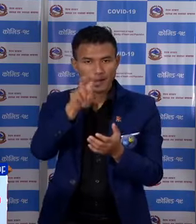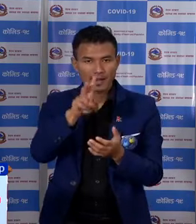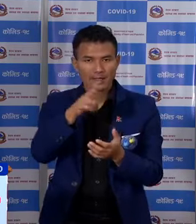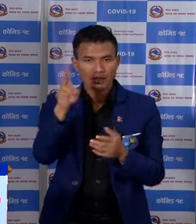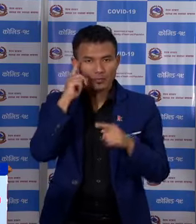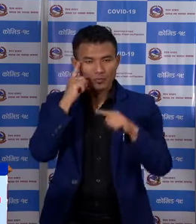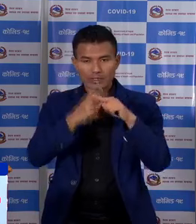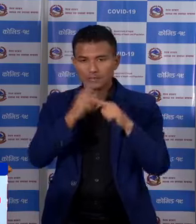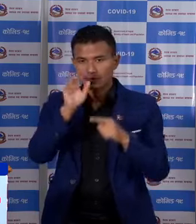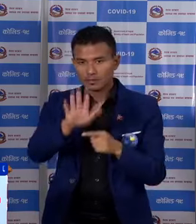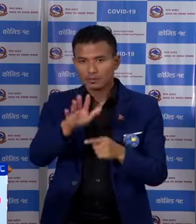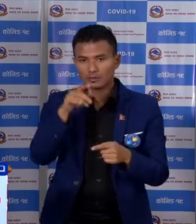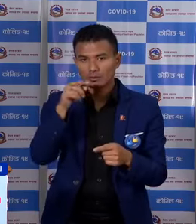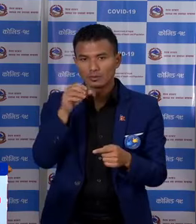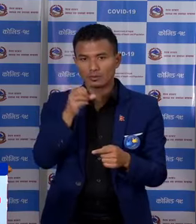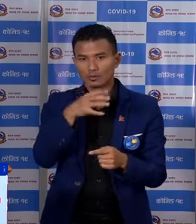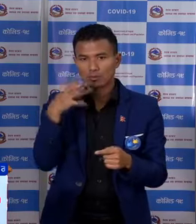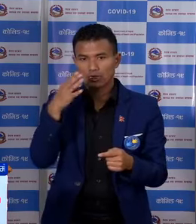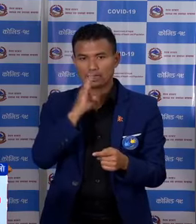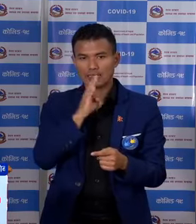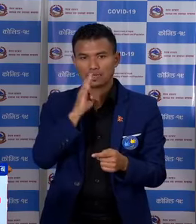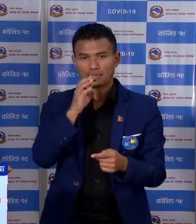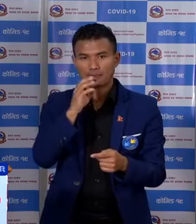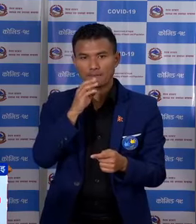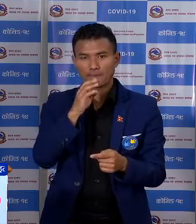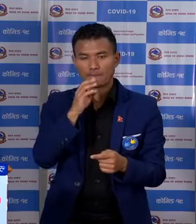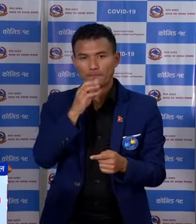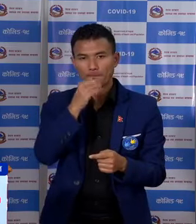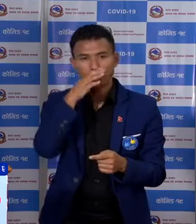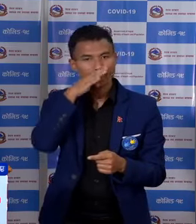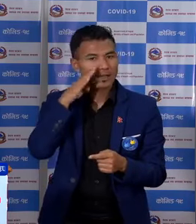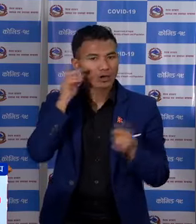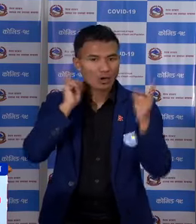કો